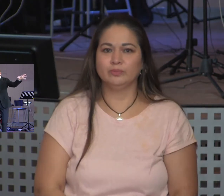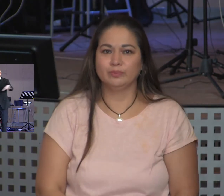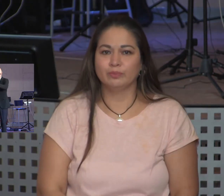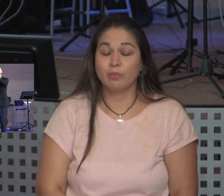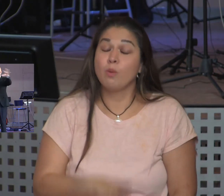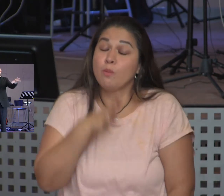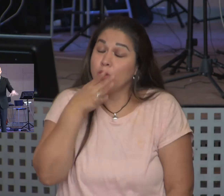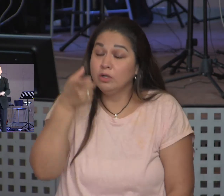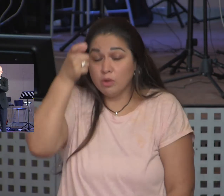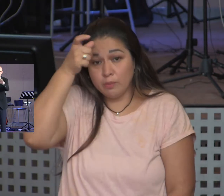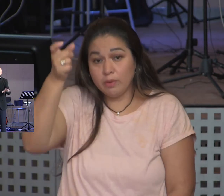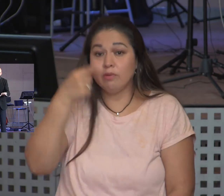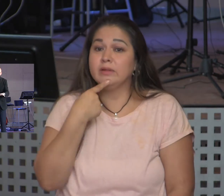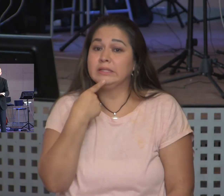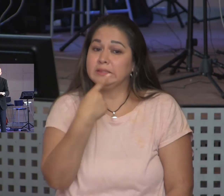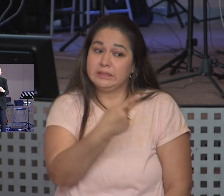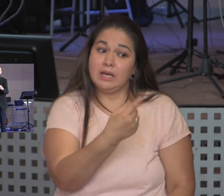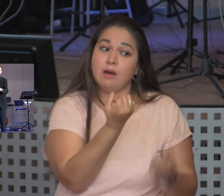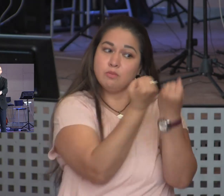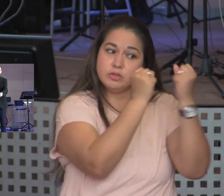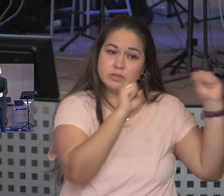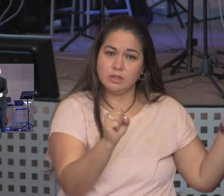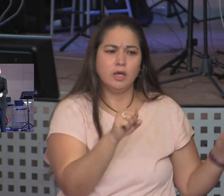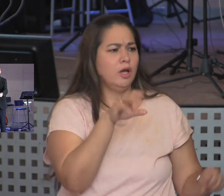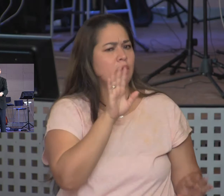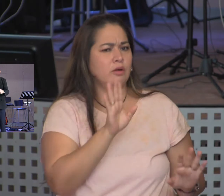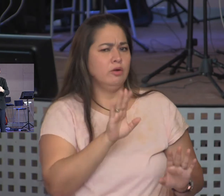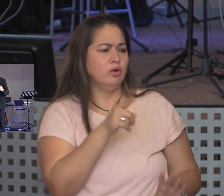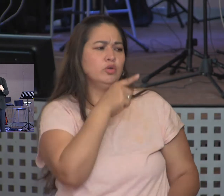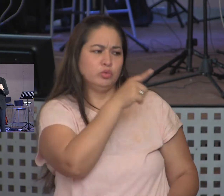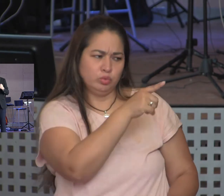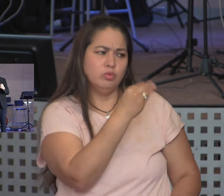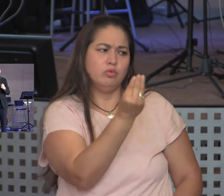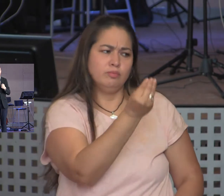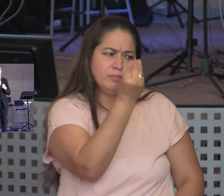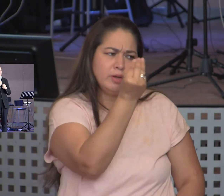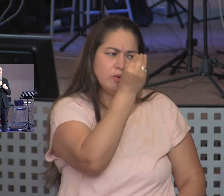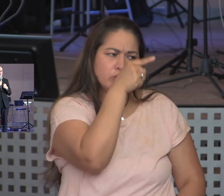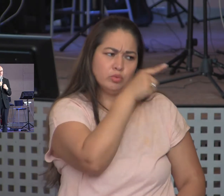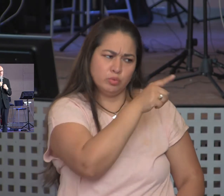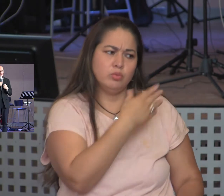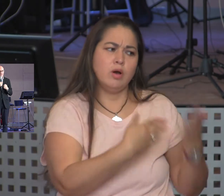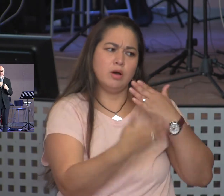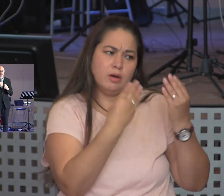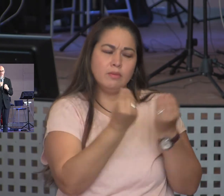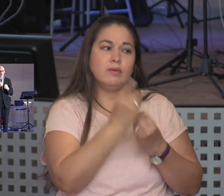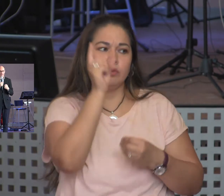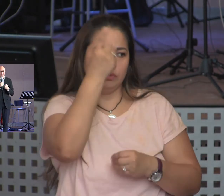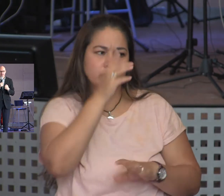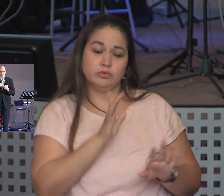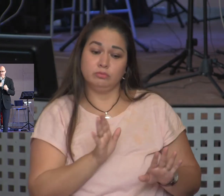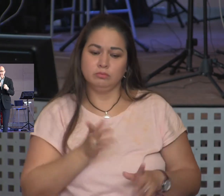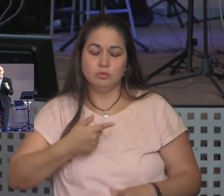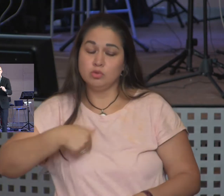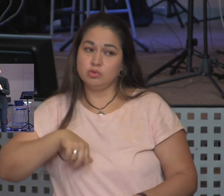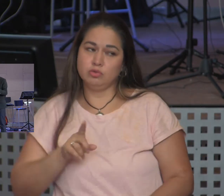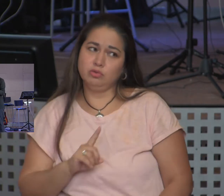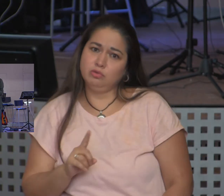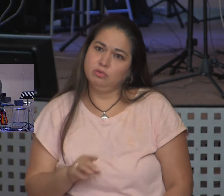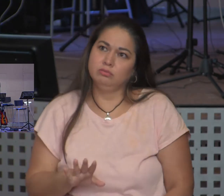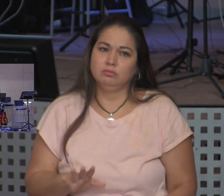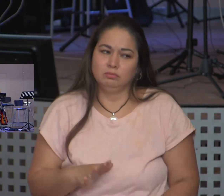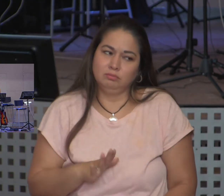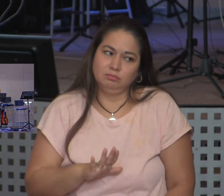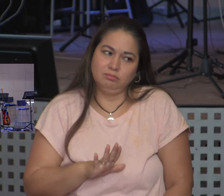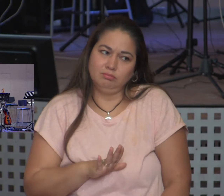todo este lío y luego que Él nos hable a nosotros. Lástima,